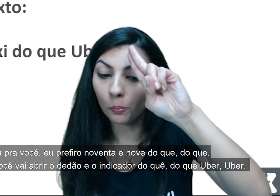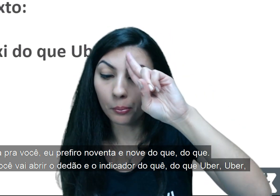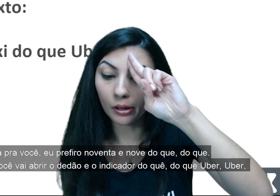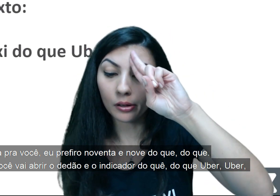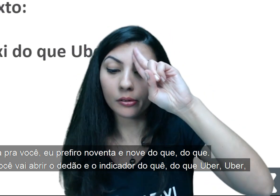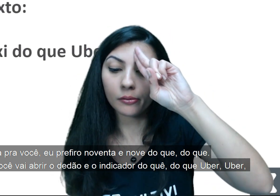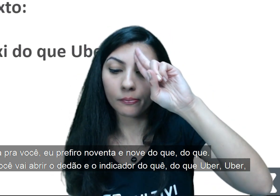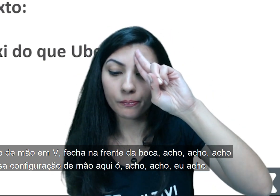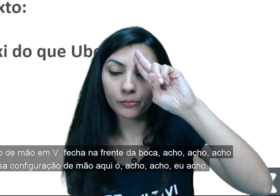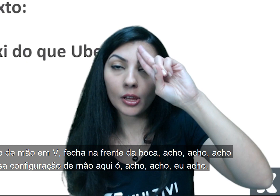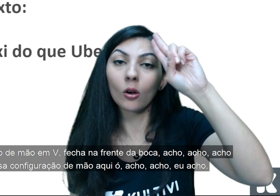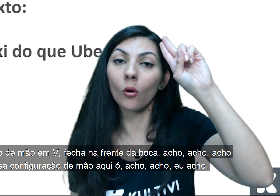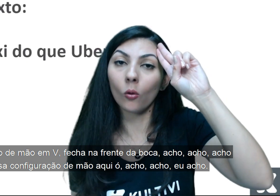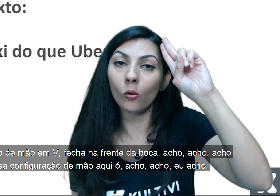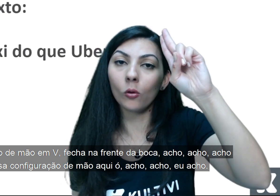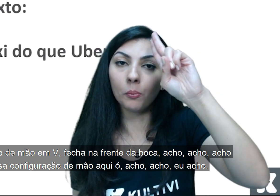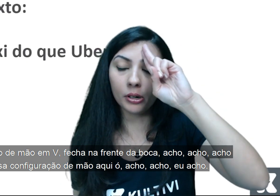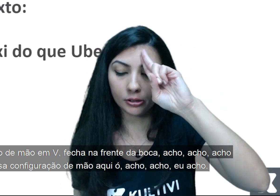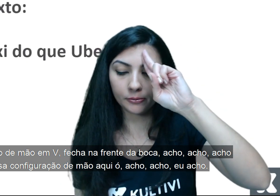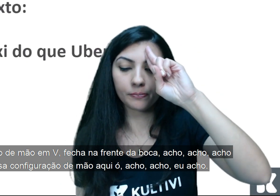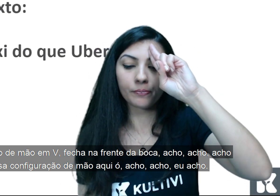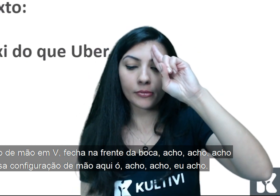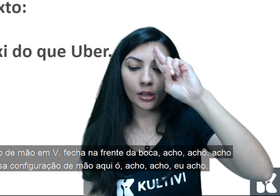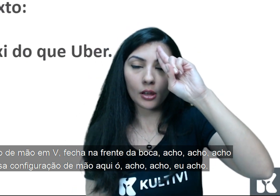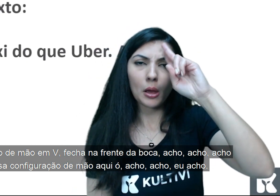Uber Uber